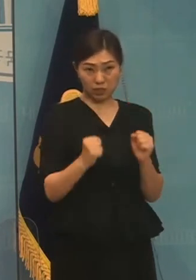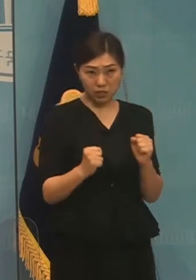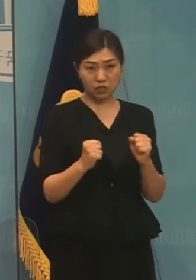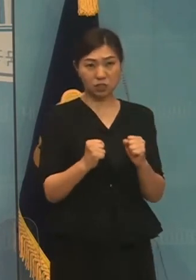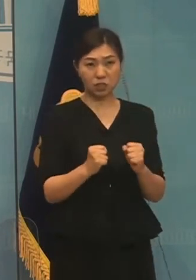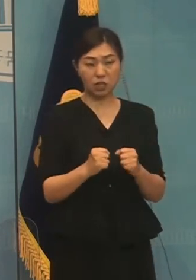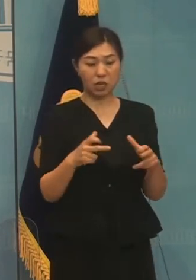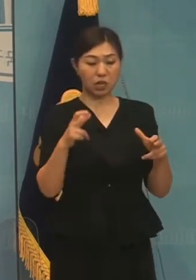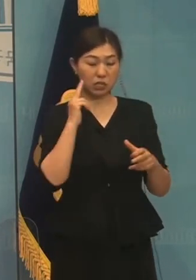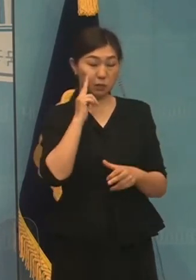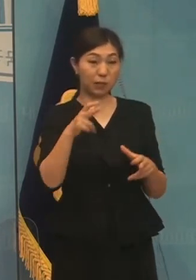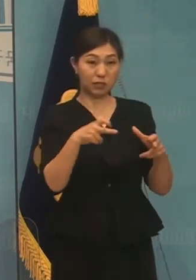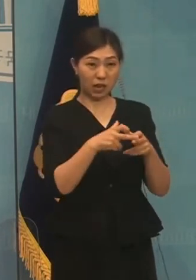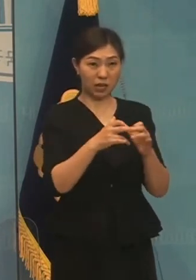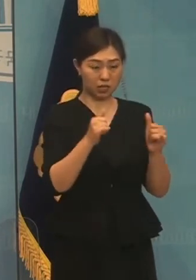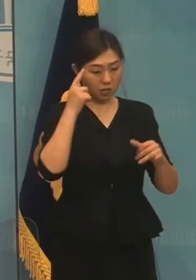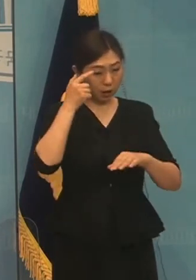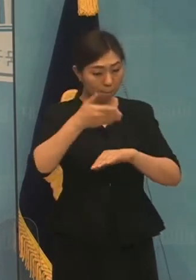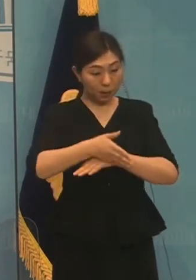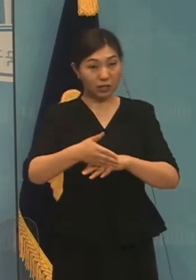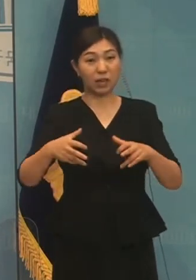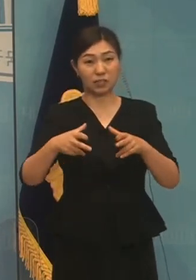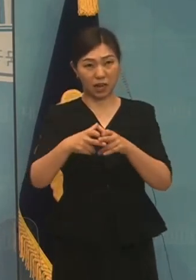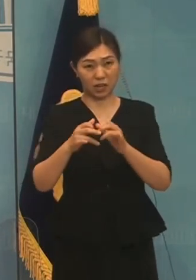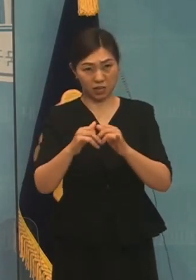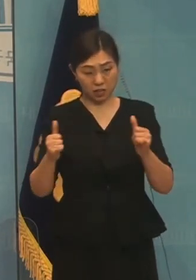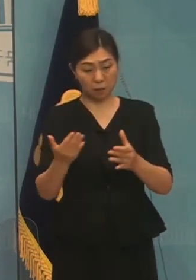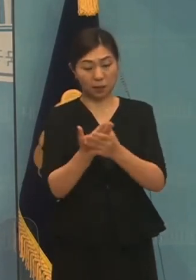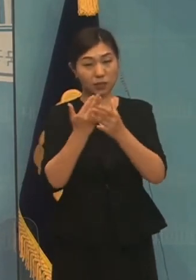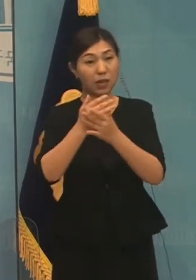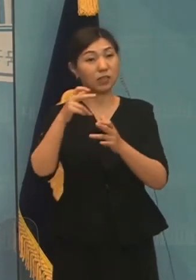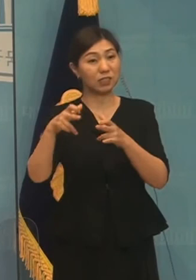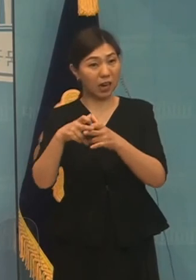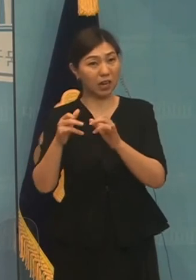중증장애인, 발달장애인, 노숙인 등과 같이